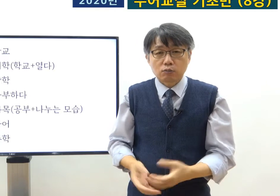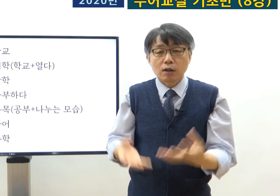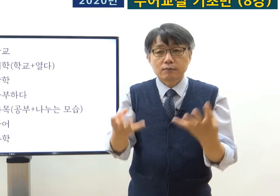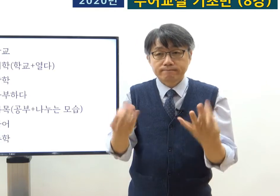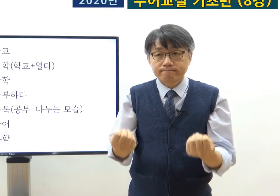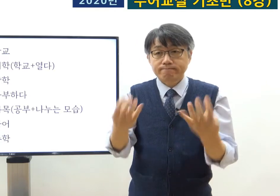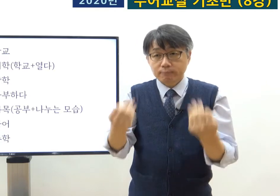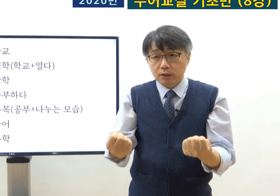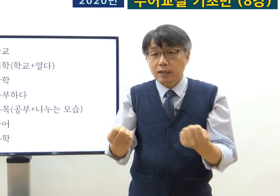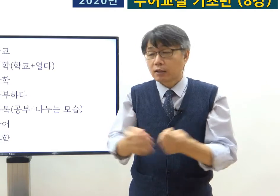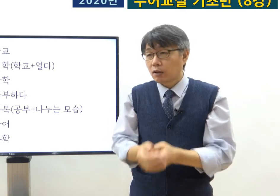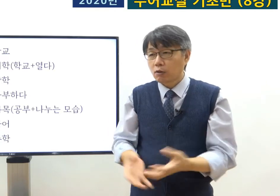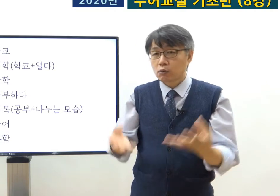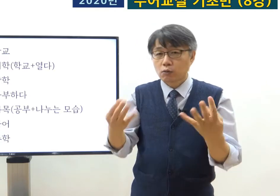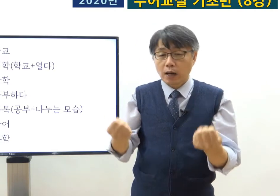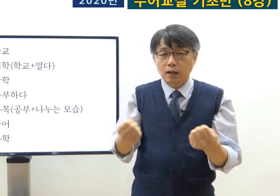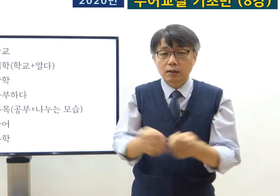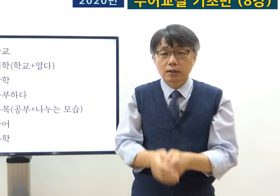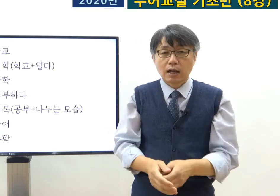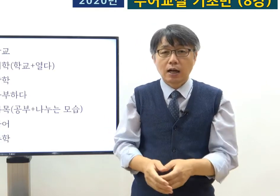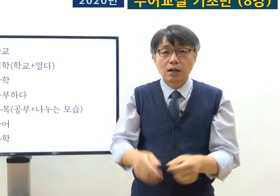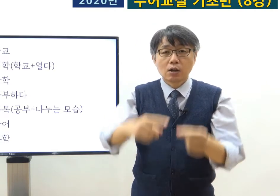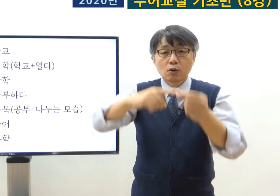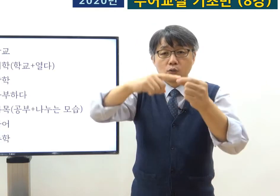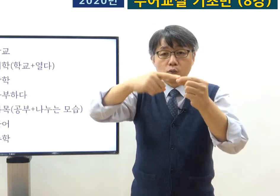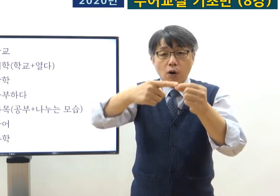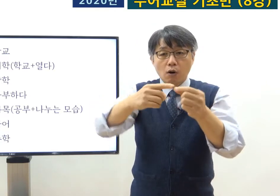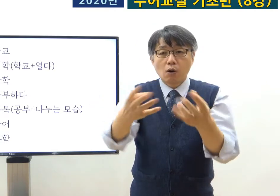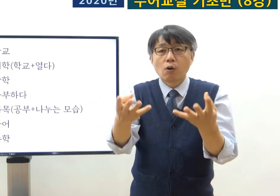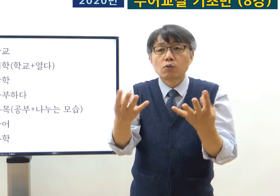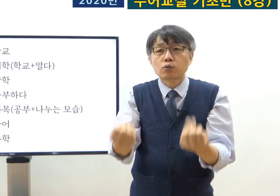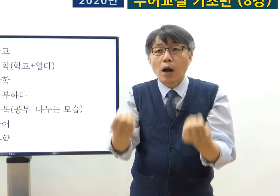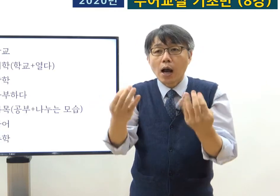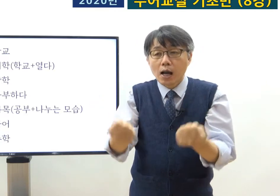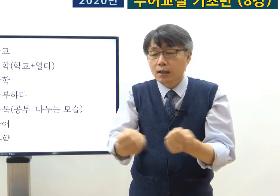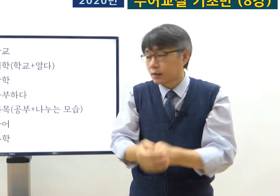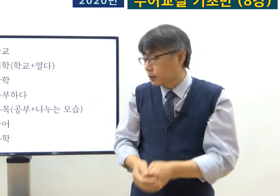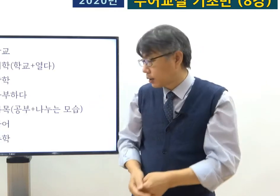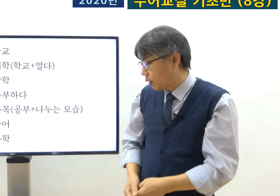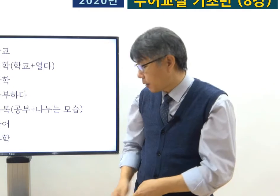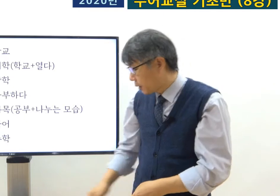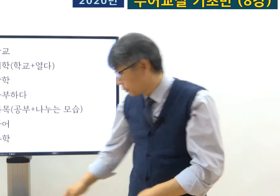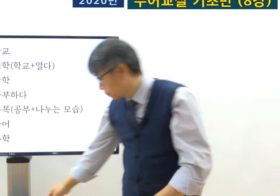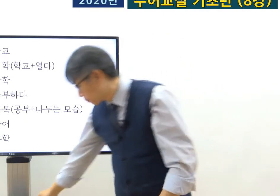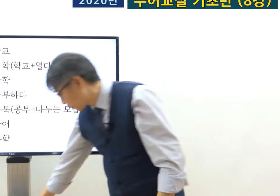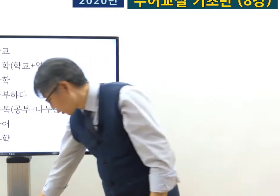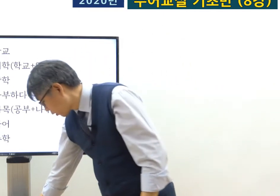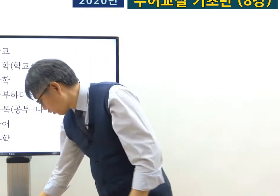수학은 세는 거예요. 수학. 자, 국어, 수학. 그 다음에